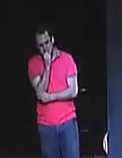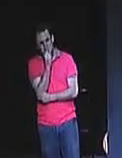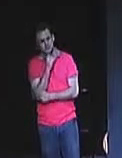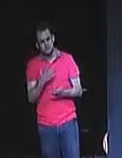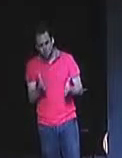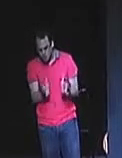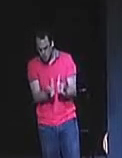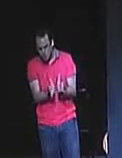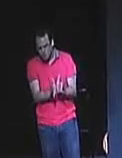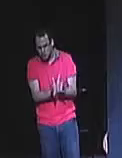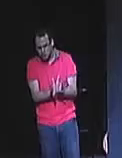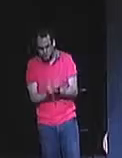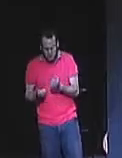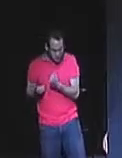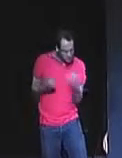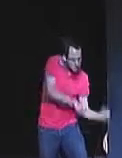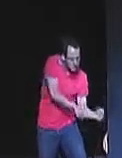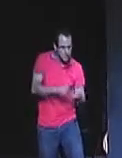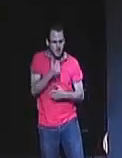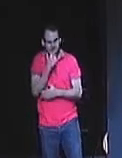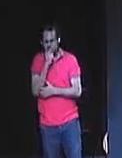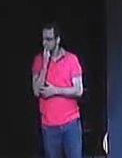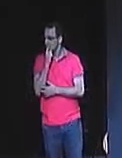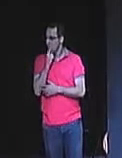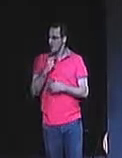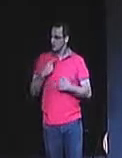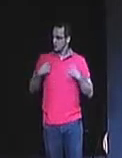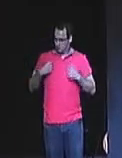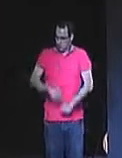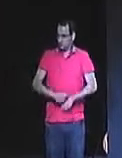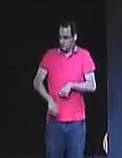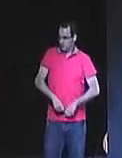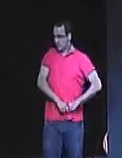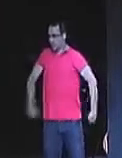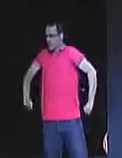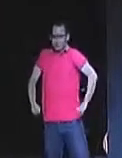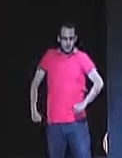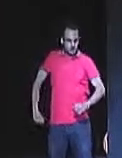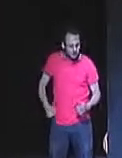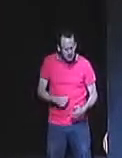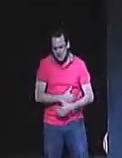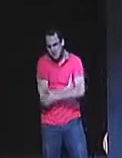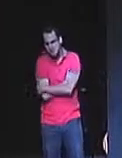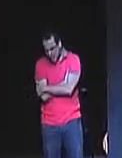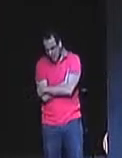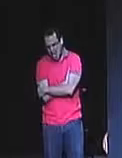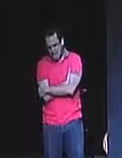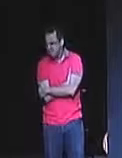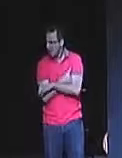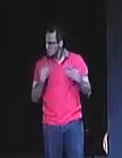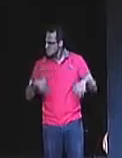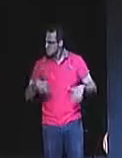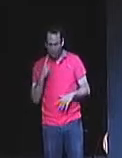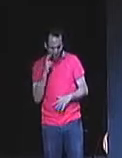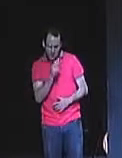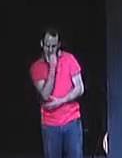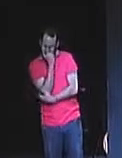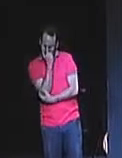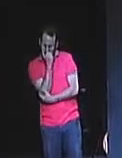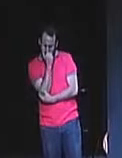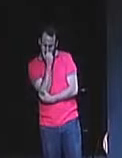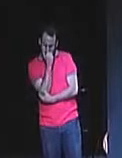dje de um golpe akon rapaz junto com ele ele mostrou um golpe que ele estava dando e